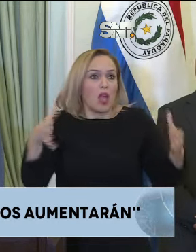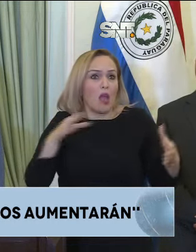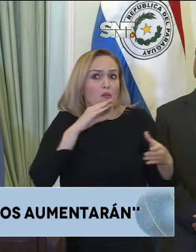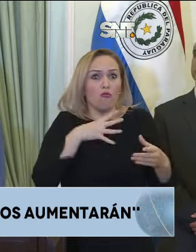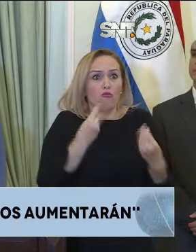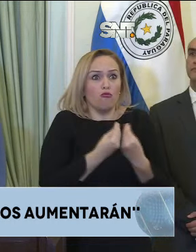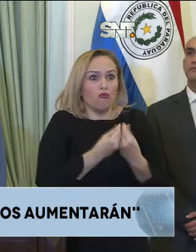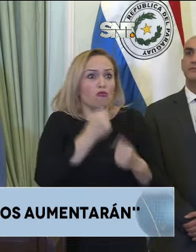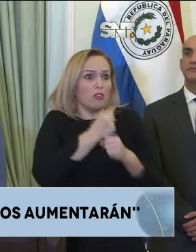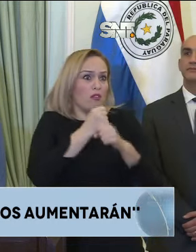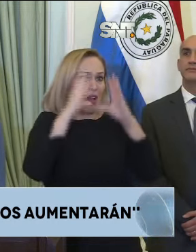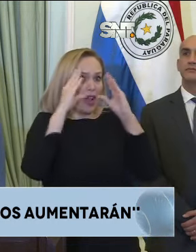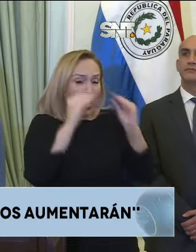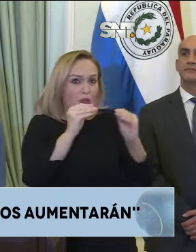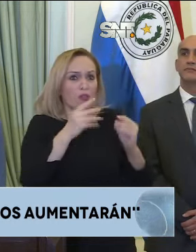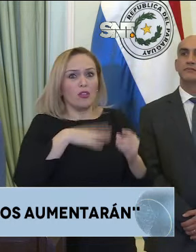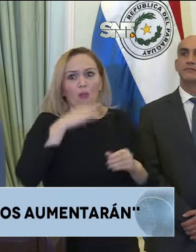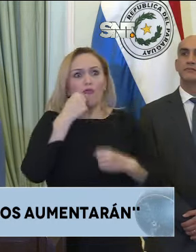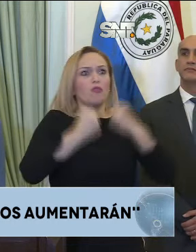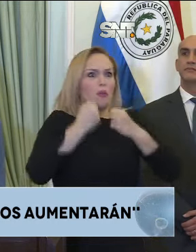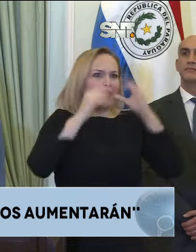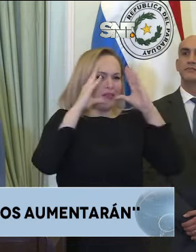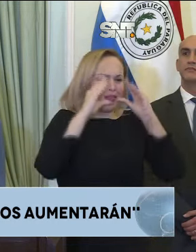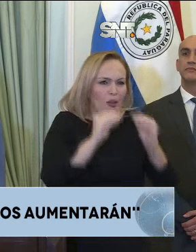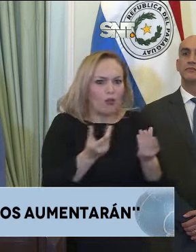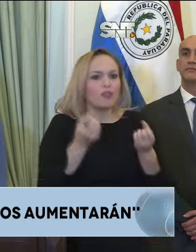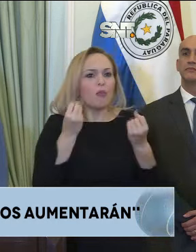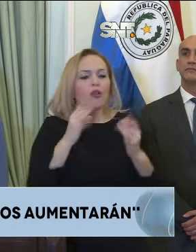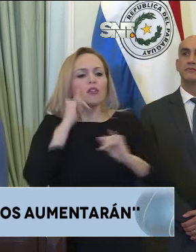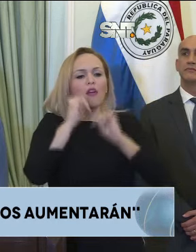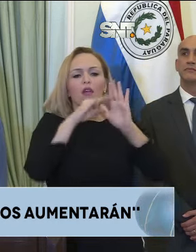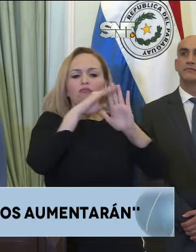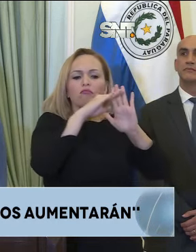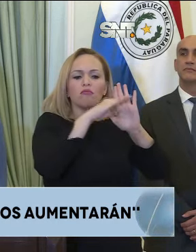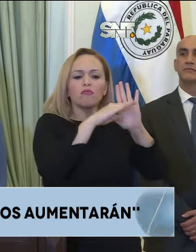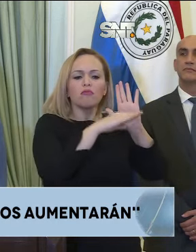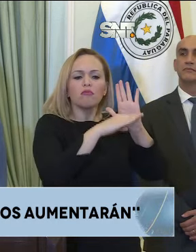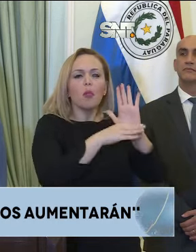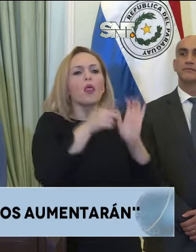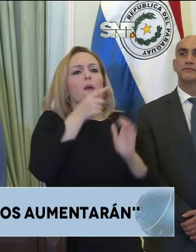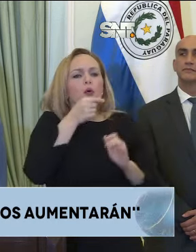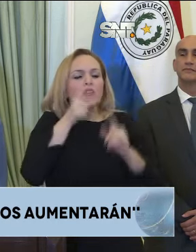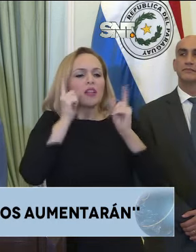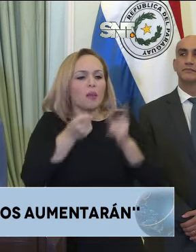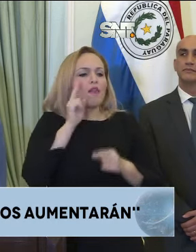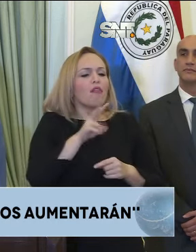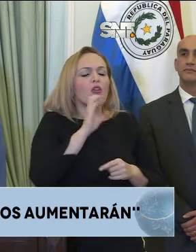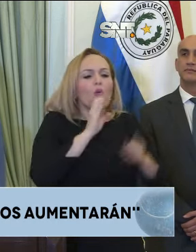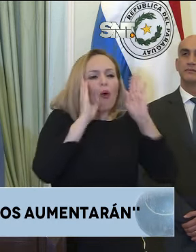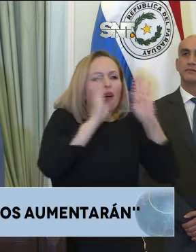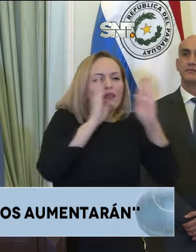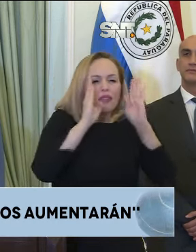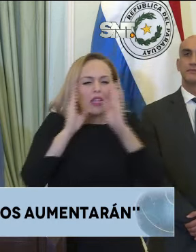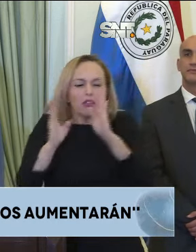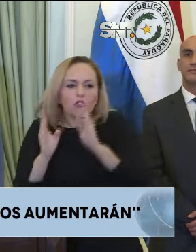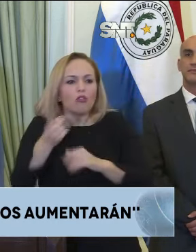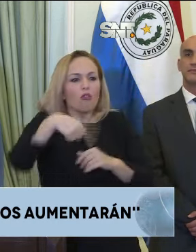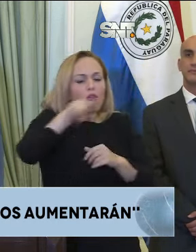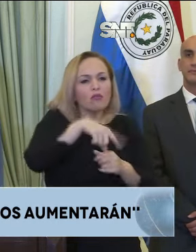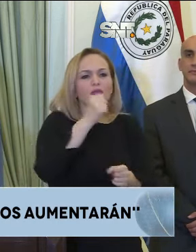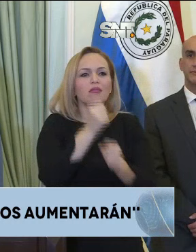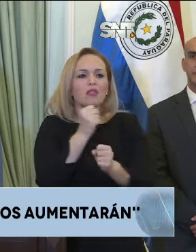excepciones sobre todo que aquí mencionadas van a tener, digamos, instructivos y la policía tiene instructivos de cómo atender también lo que son trabajadores,